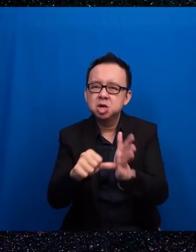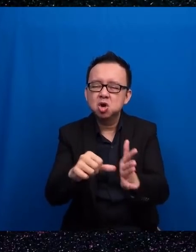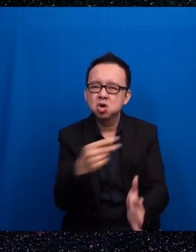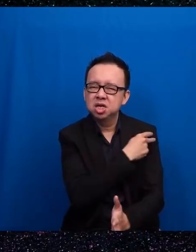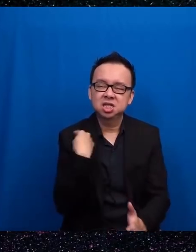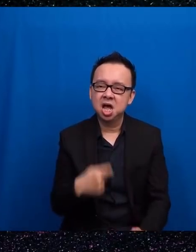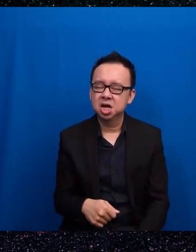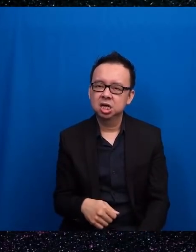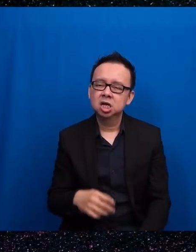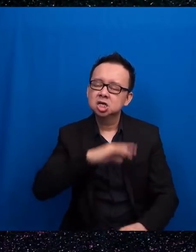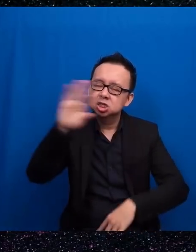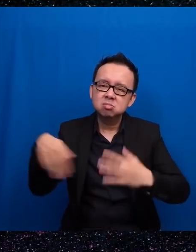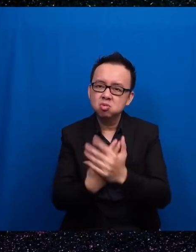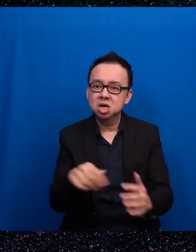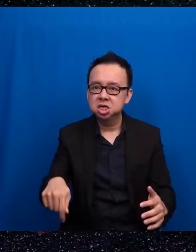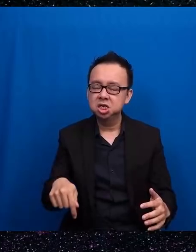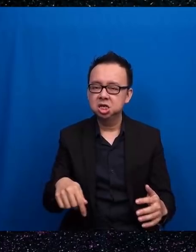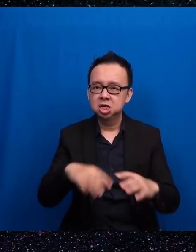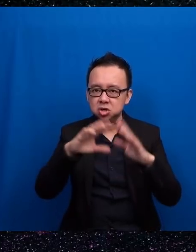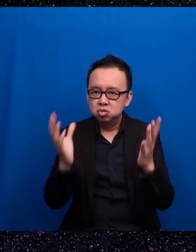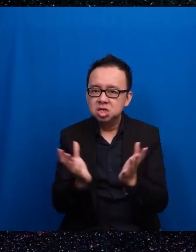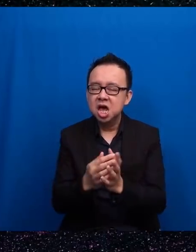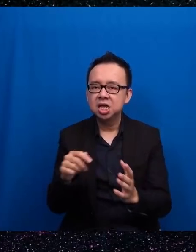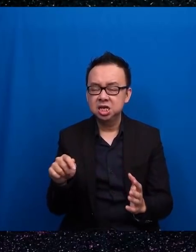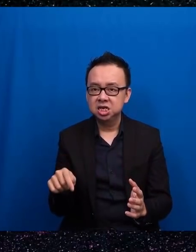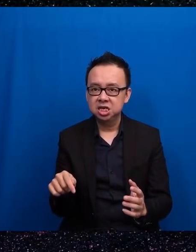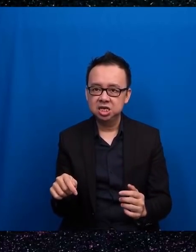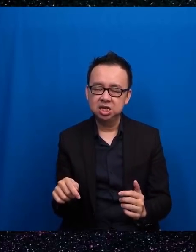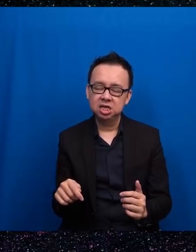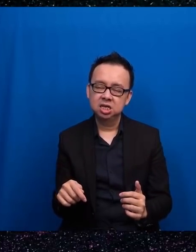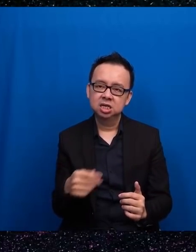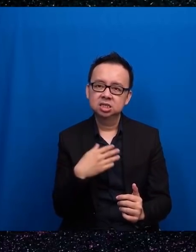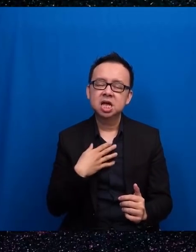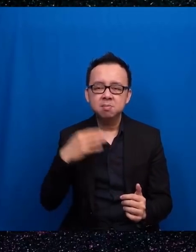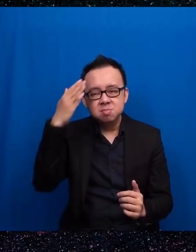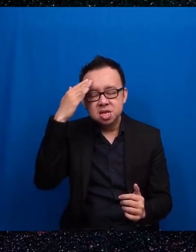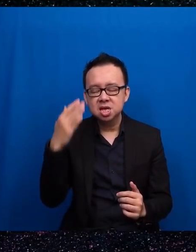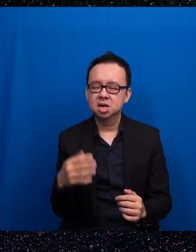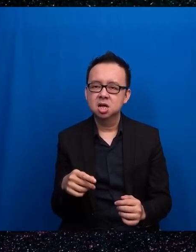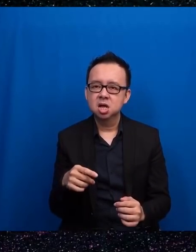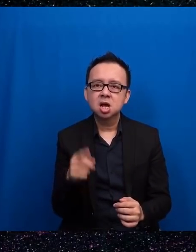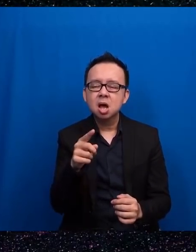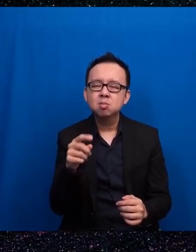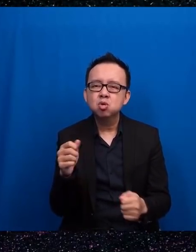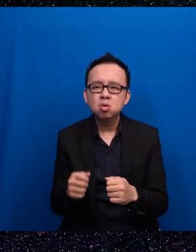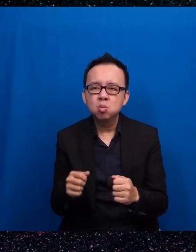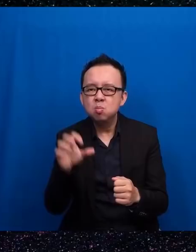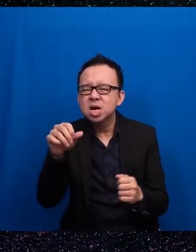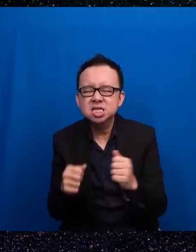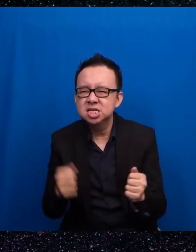Semua orang di dunia ini kadang-kadang saya berpikir, kejar apa sih? Everybody